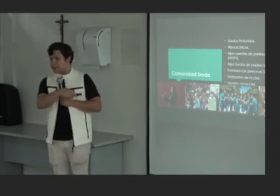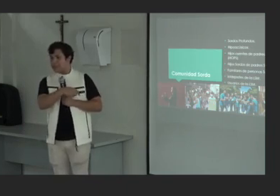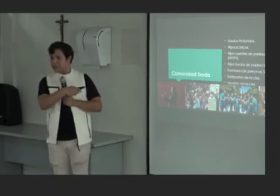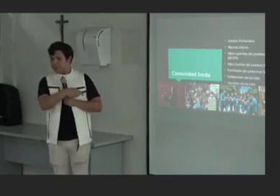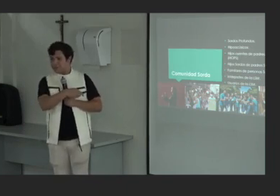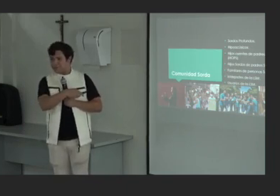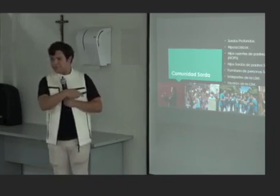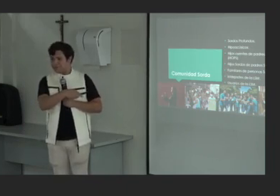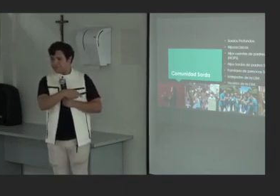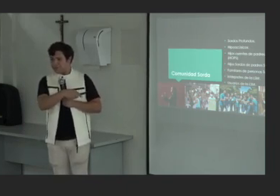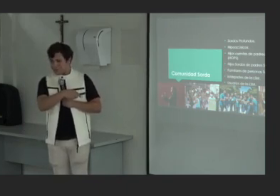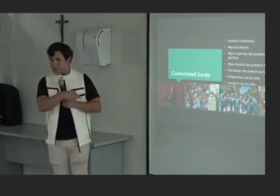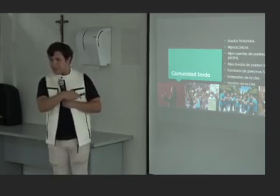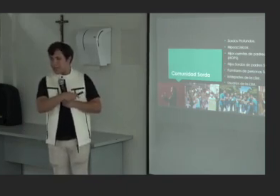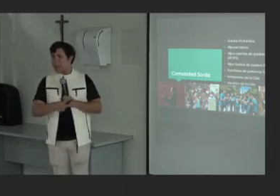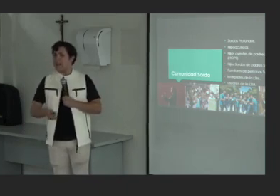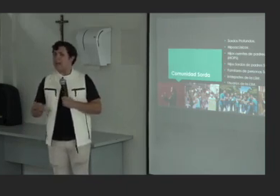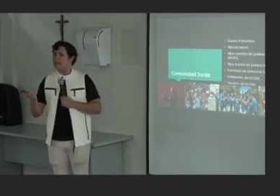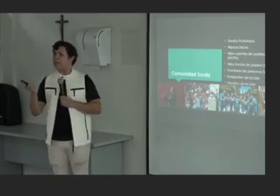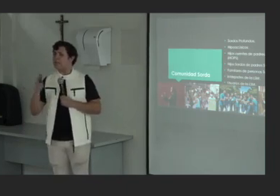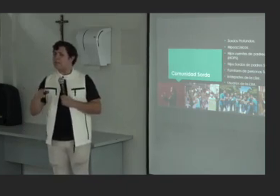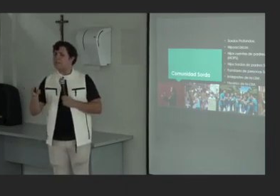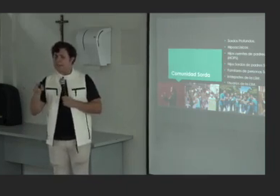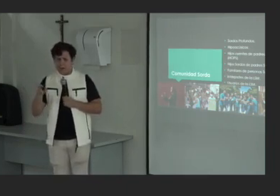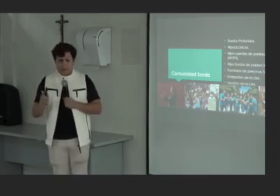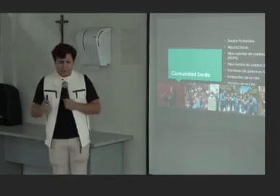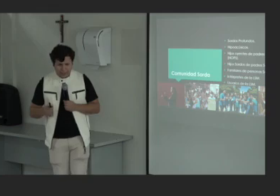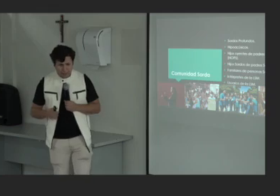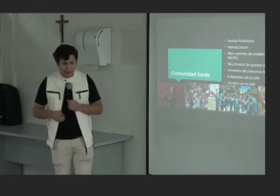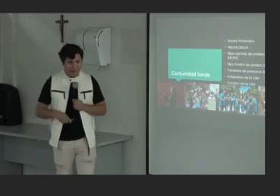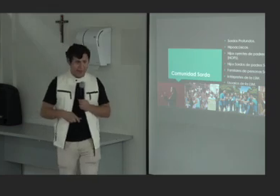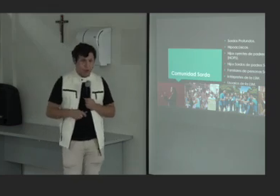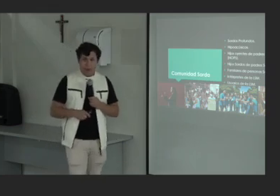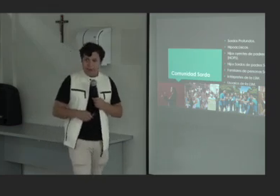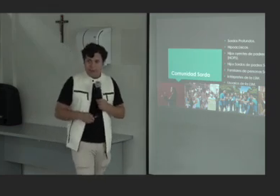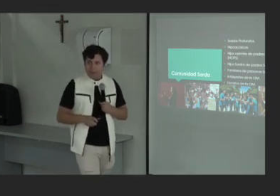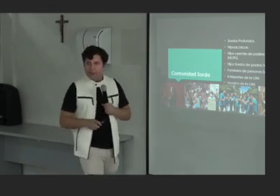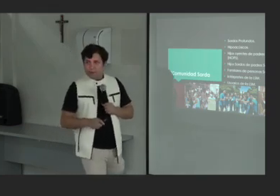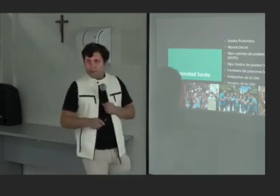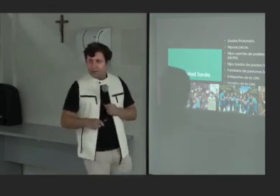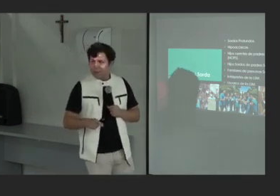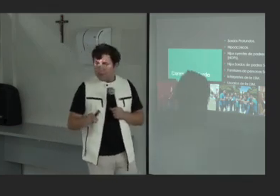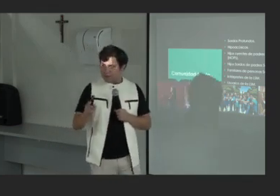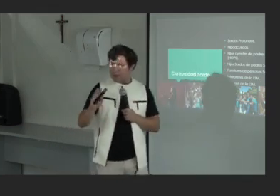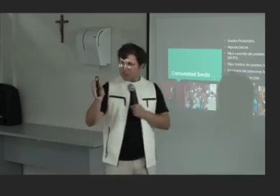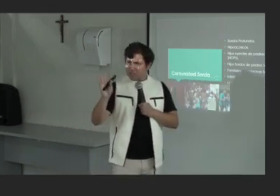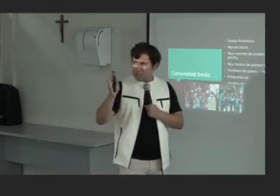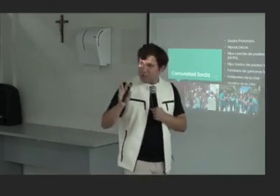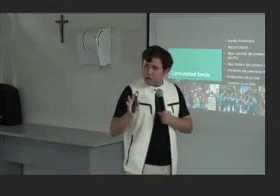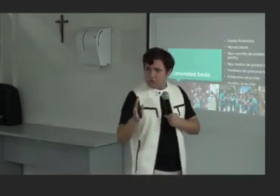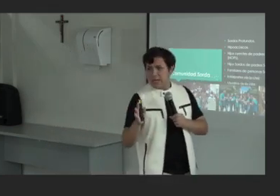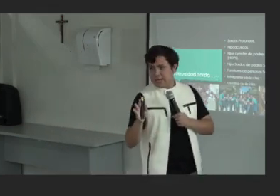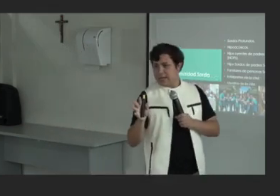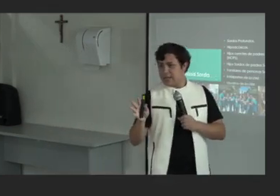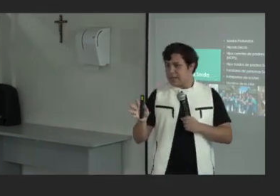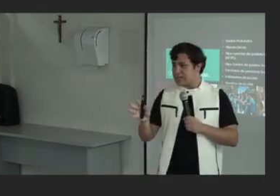son. ¿Okay? ¿Alguna vez vieron la película de Coda? 2022 creo que se ganó el Oscar,